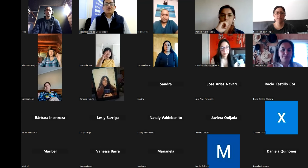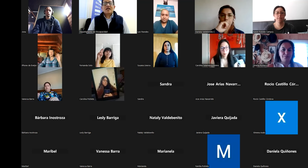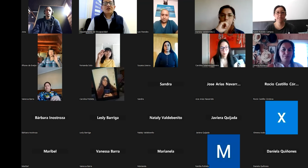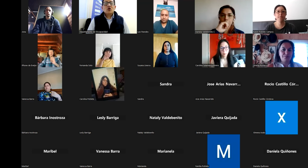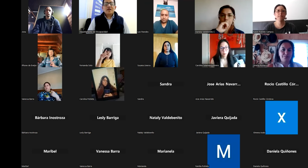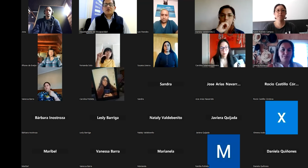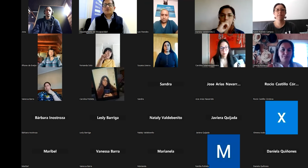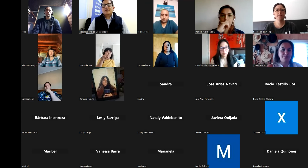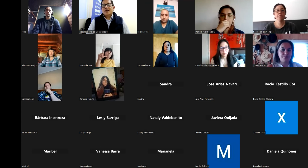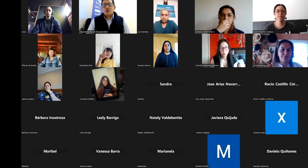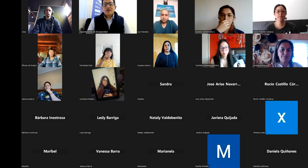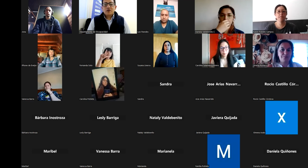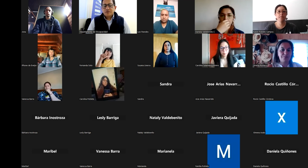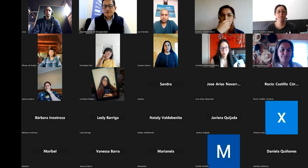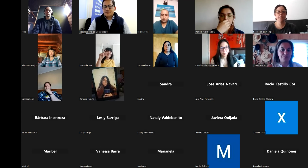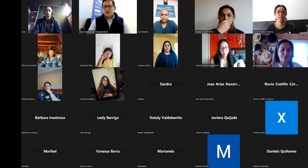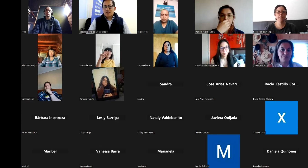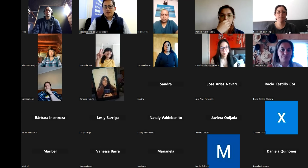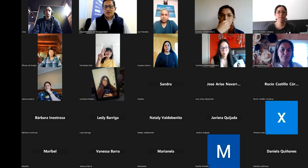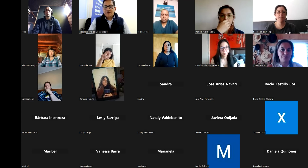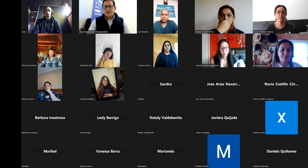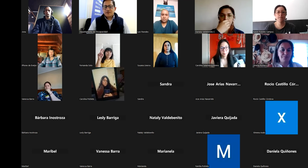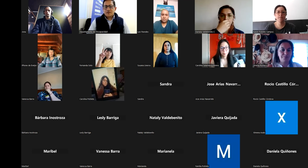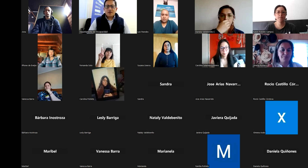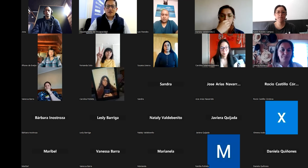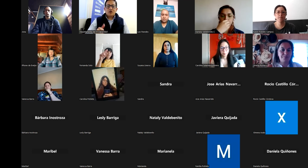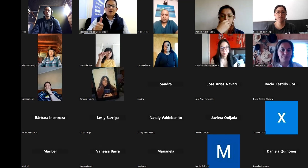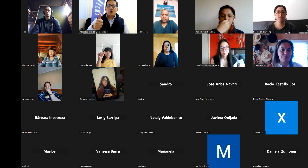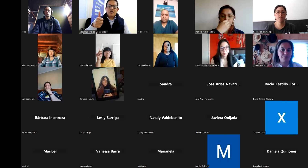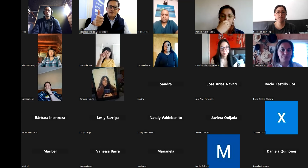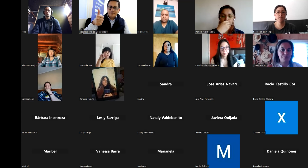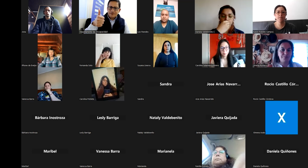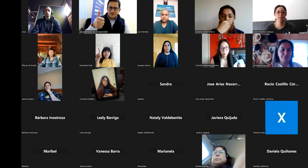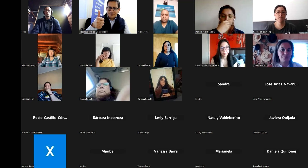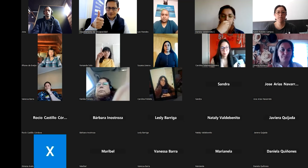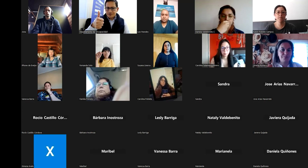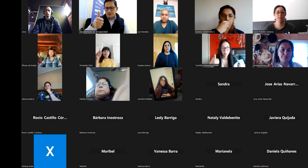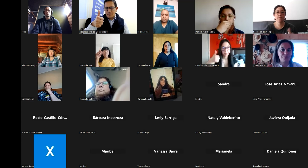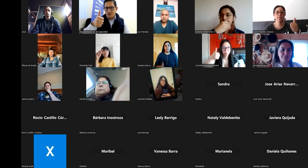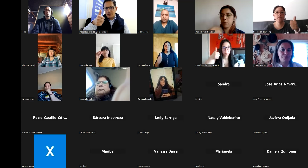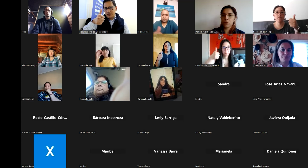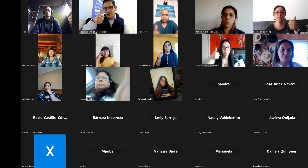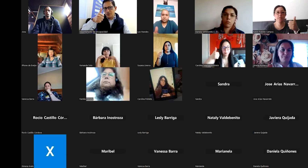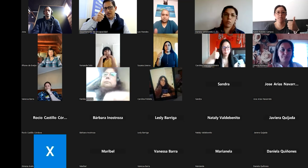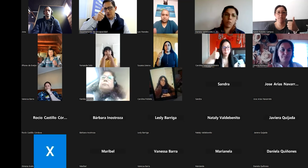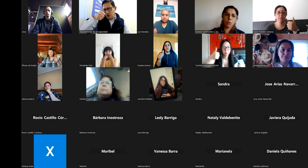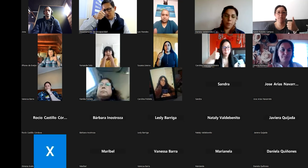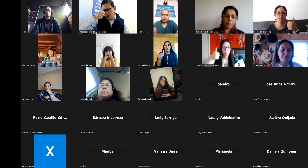Nos va quedando el domingo. El domingo es con el pulgar y con el pulgar nos podemos